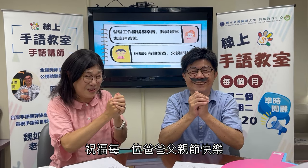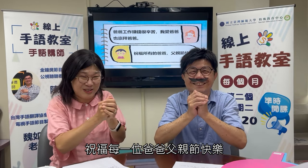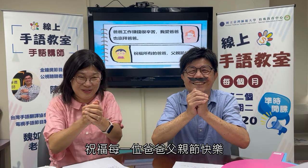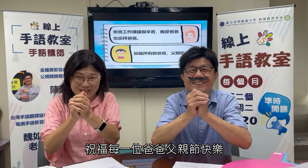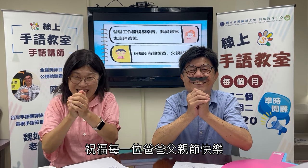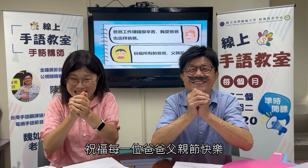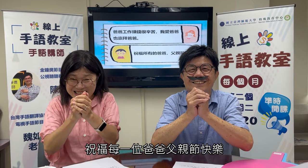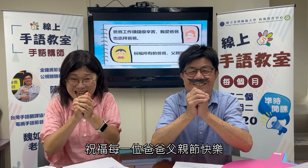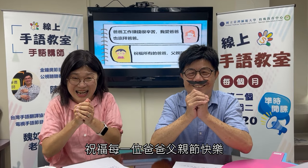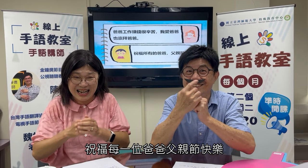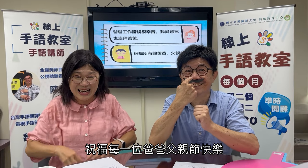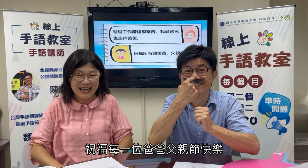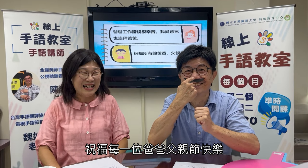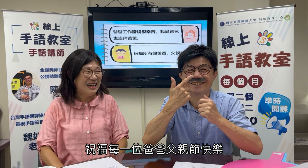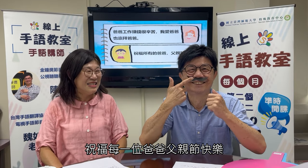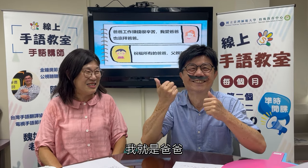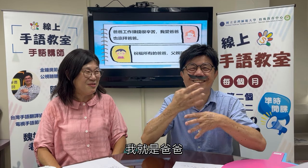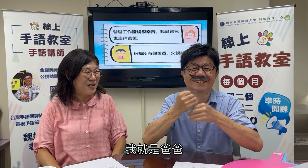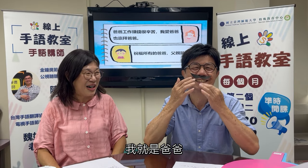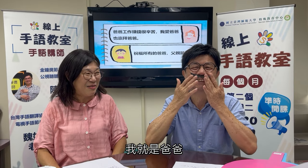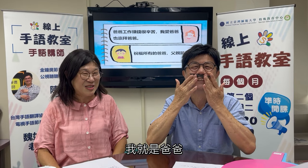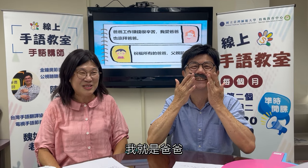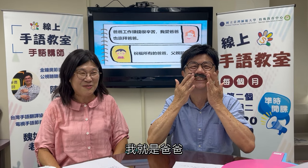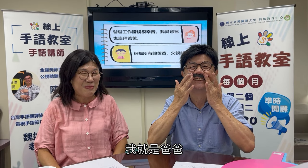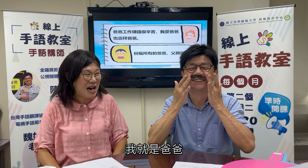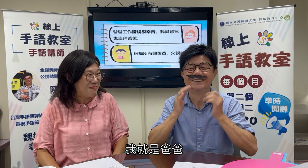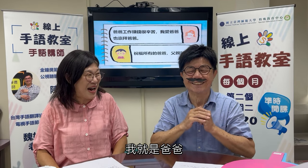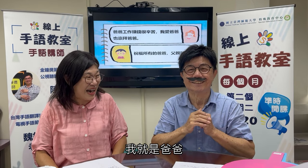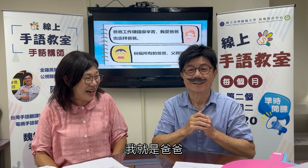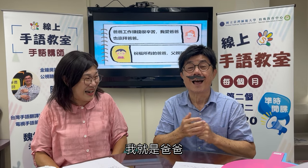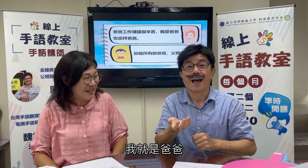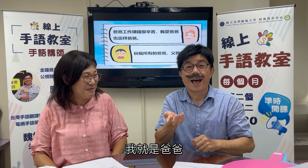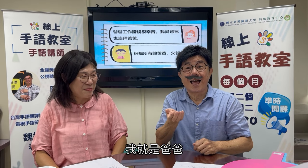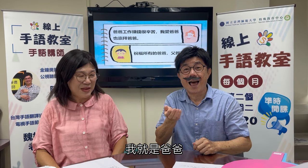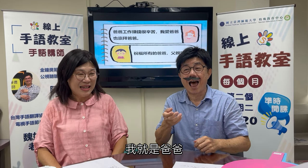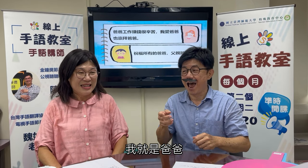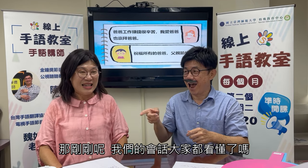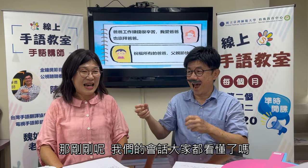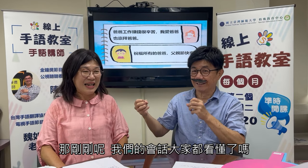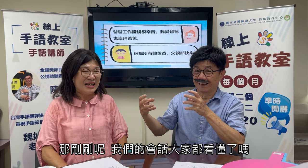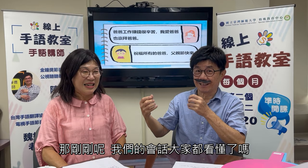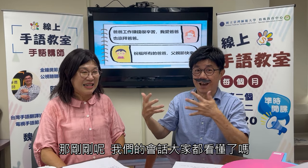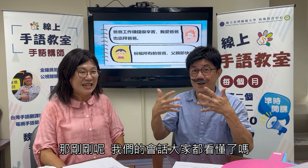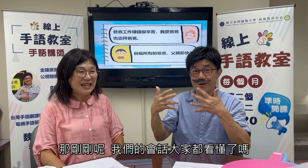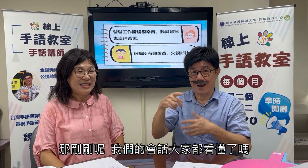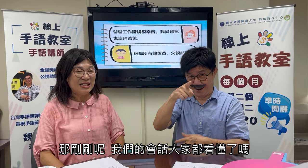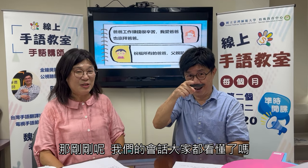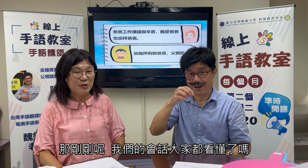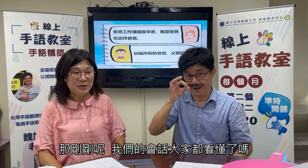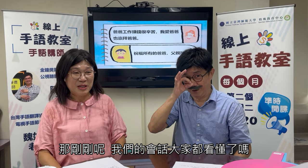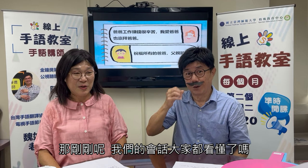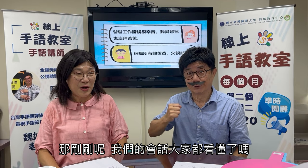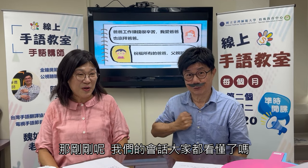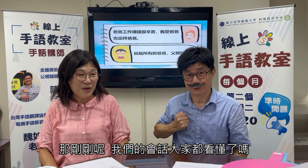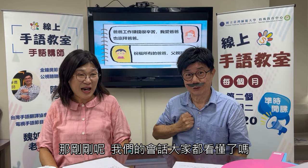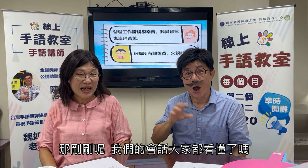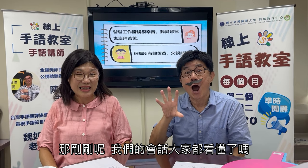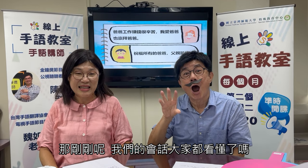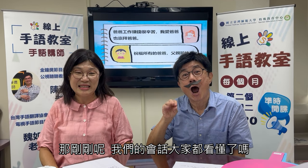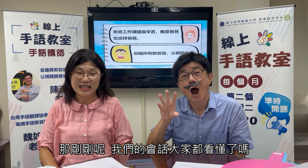祝福大家，是我，我就是爸爸。那刚刚呢，我们的绘画大家都